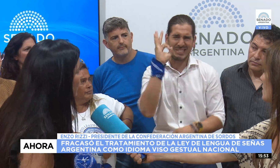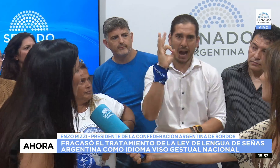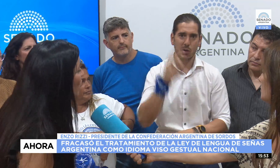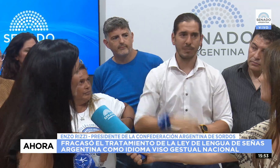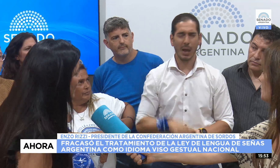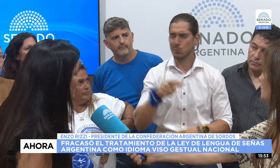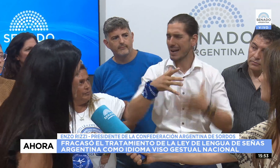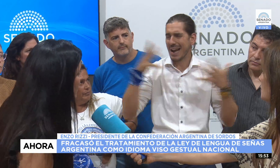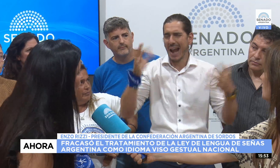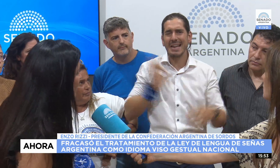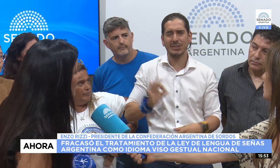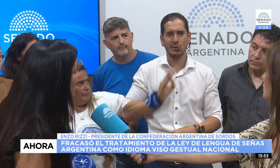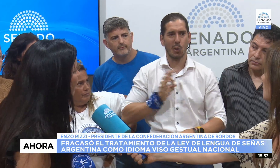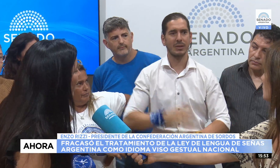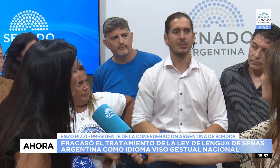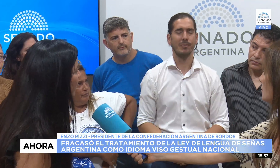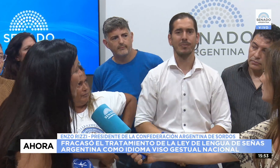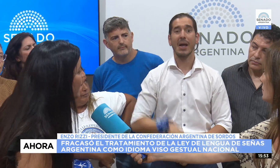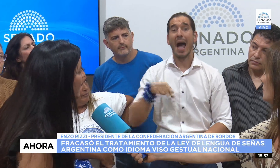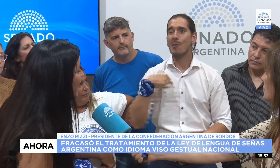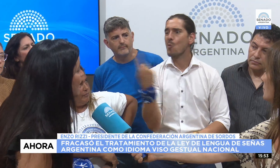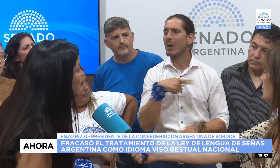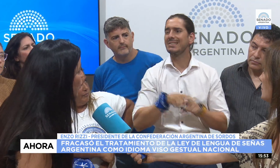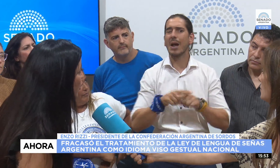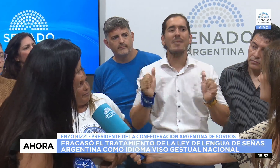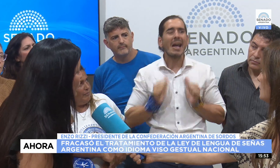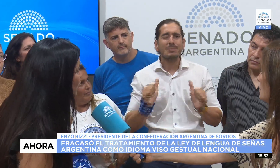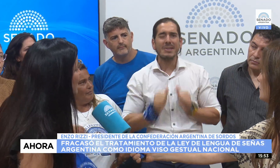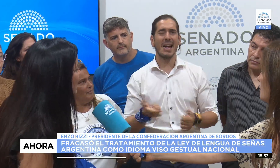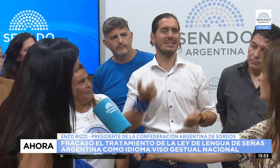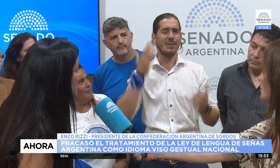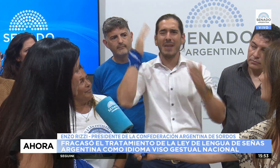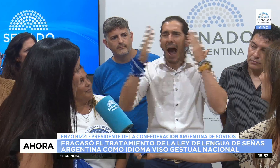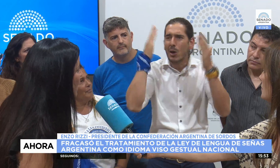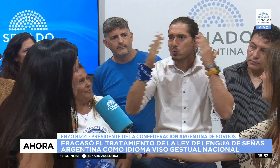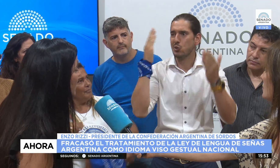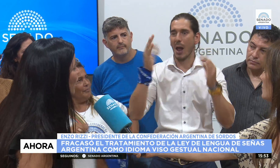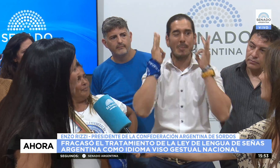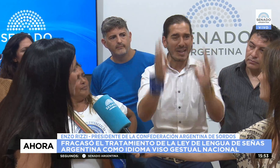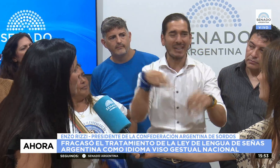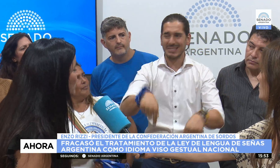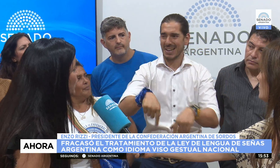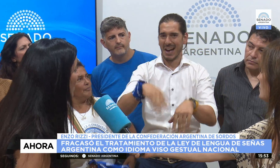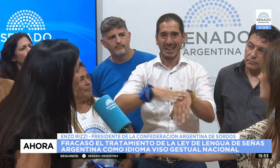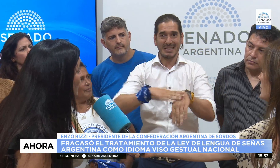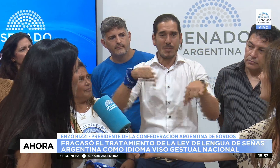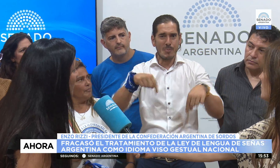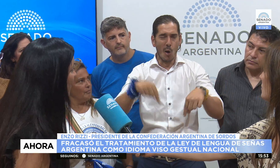hay vuelta atrás, ¿sí?, con eso. Así que fue un gran hito histórico para nosotros esta media sanción. Y hoy vinimos ilusionados